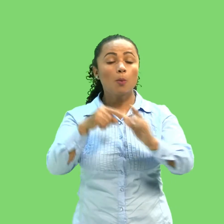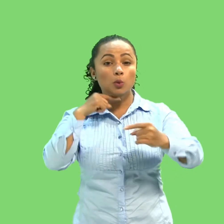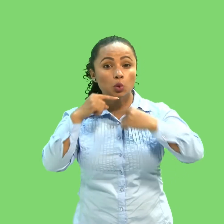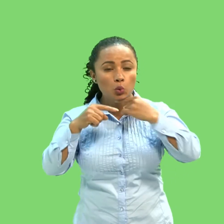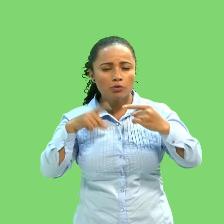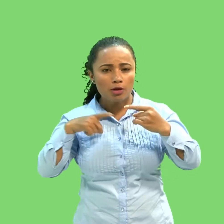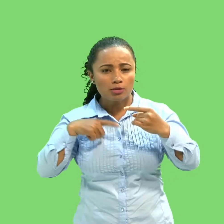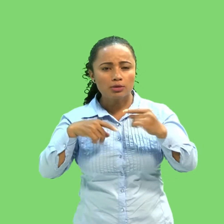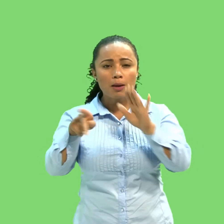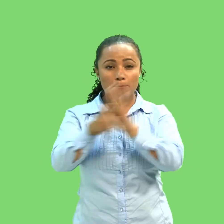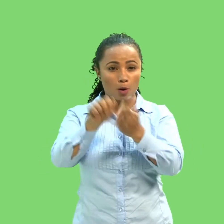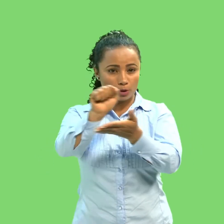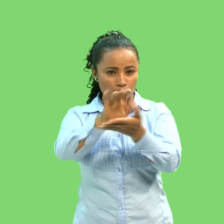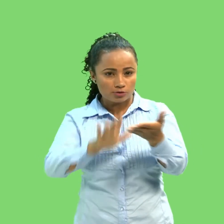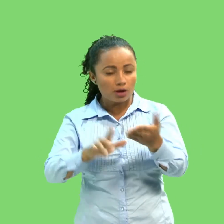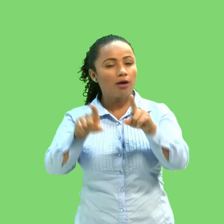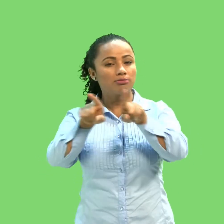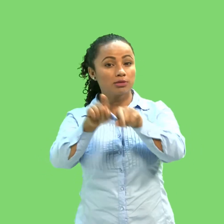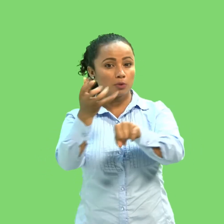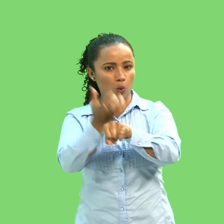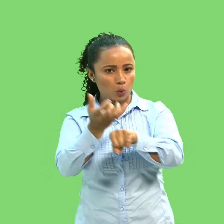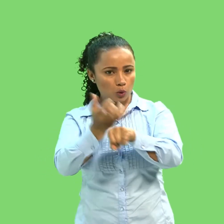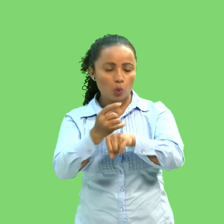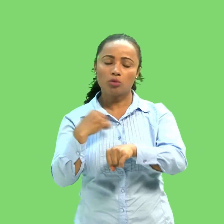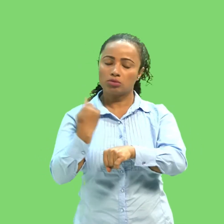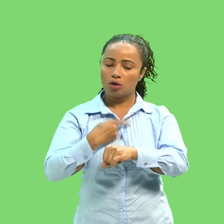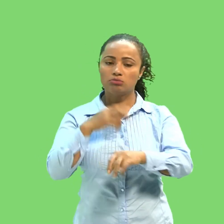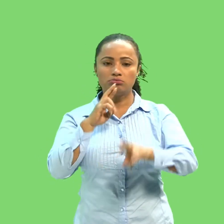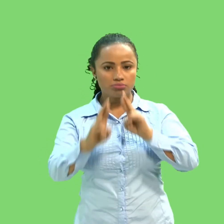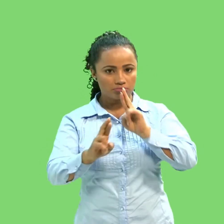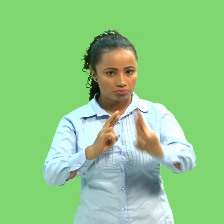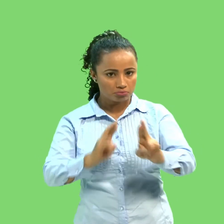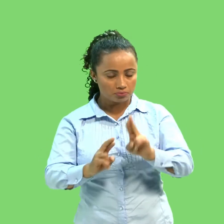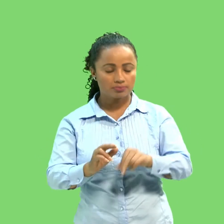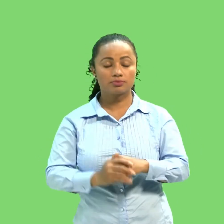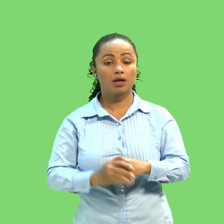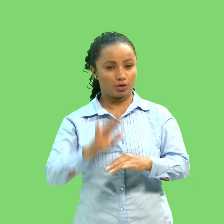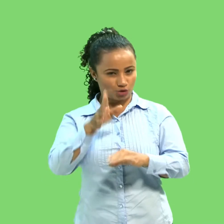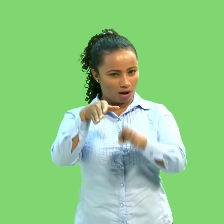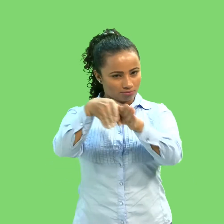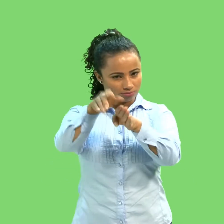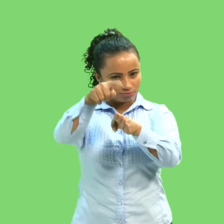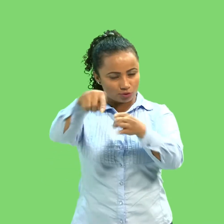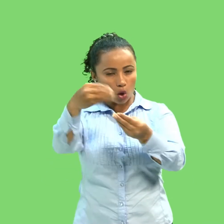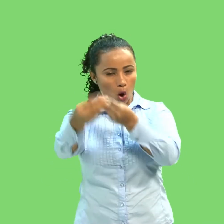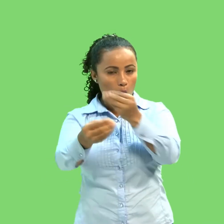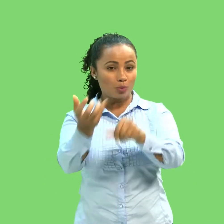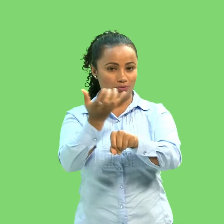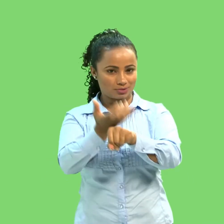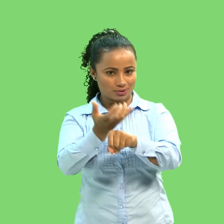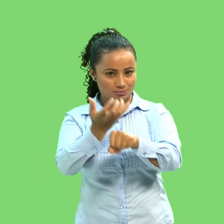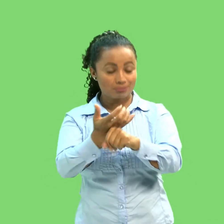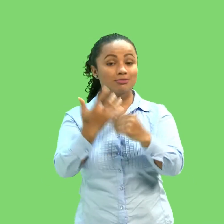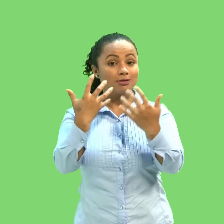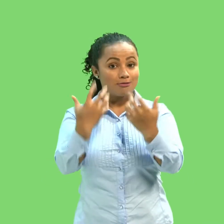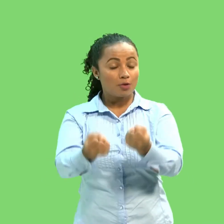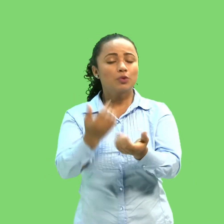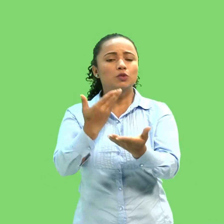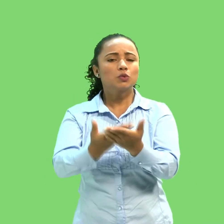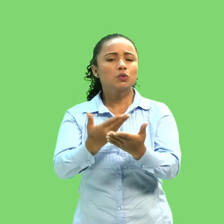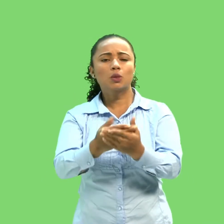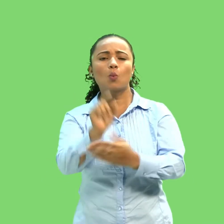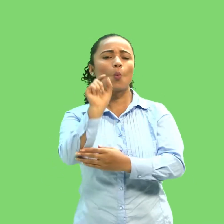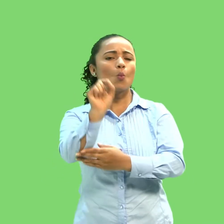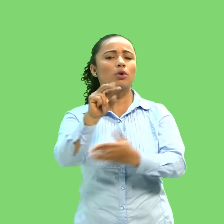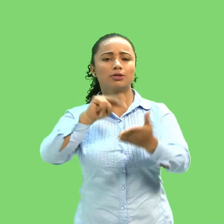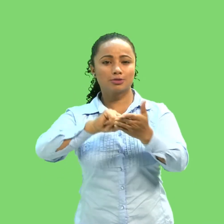como sobre o conteúdo ensinado. Depois de feitas as orientações sobre a nossa disciplina, vamos estudar o que de